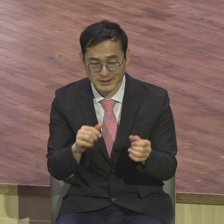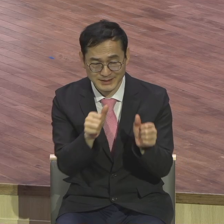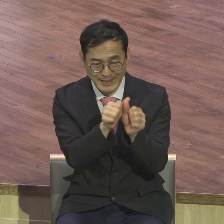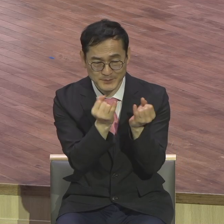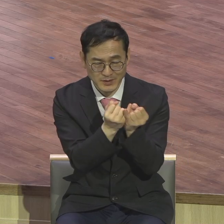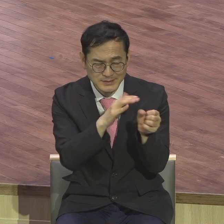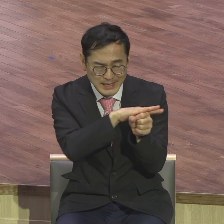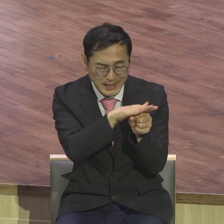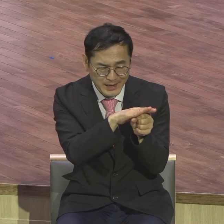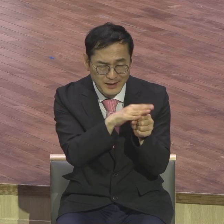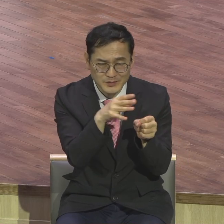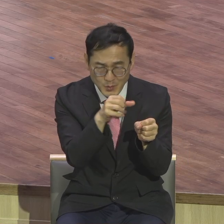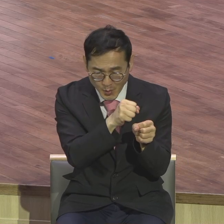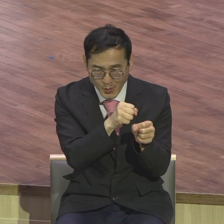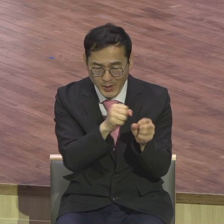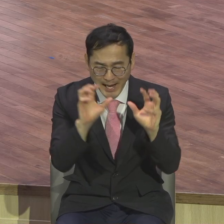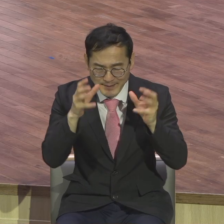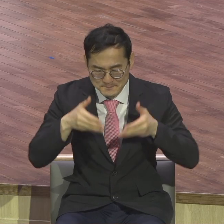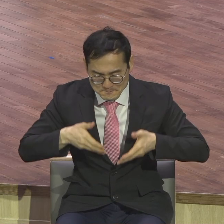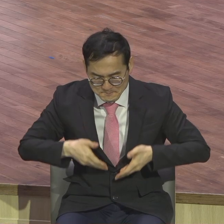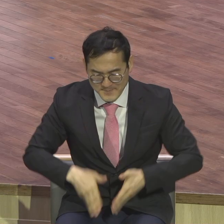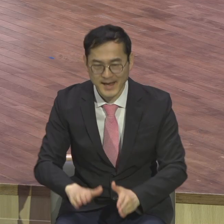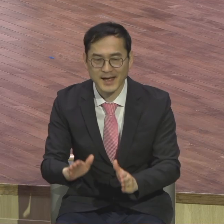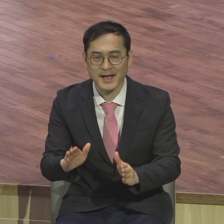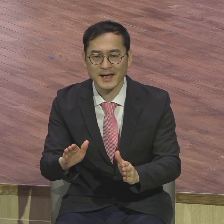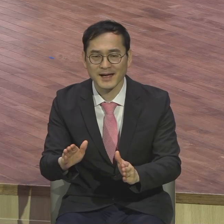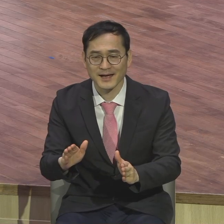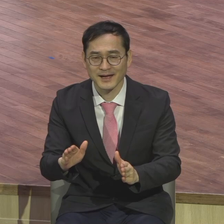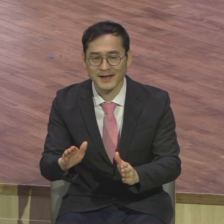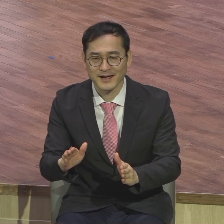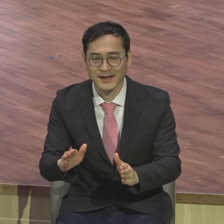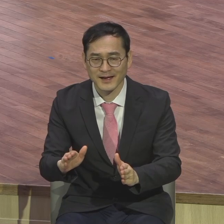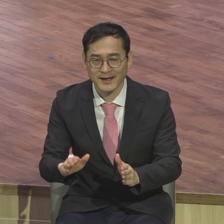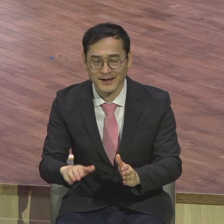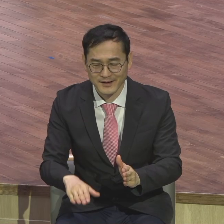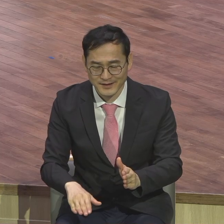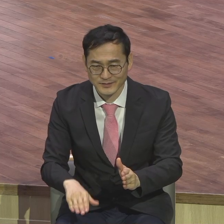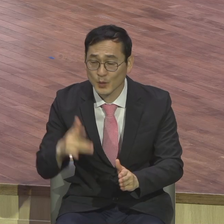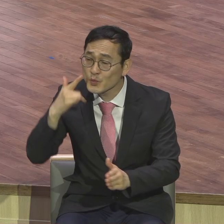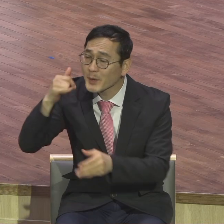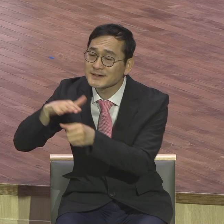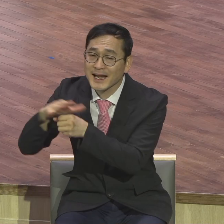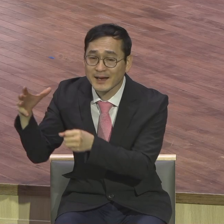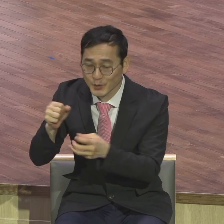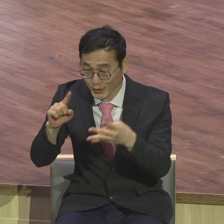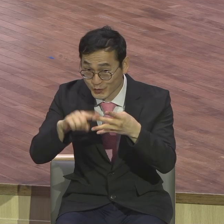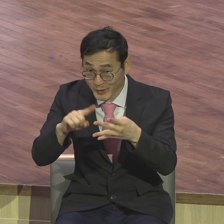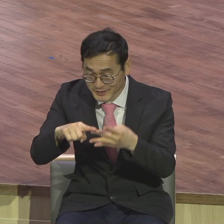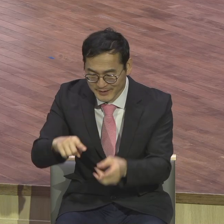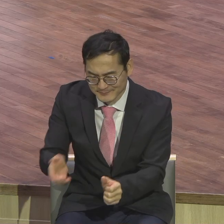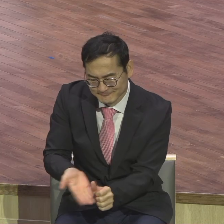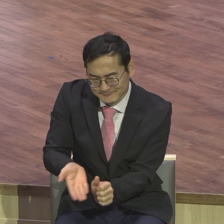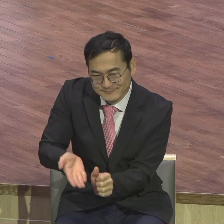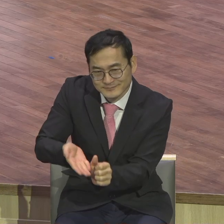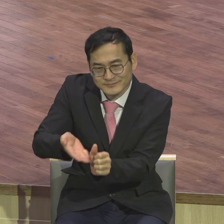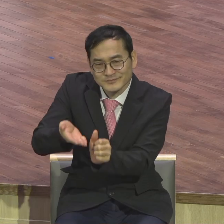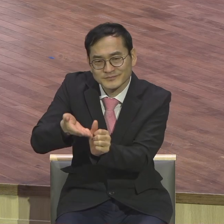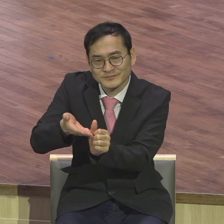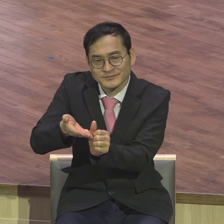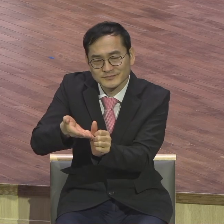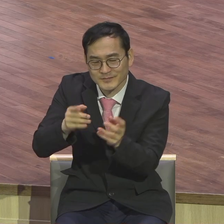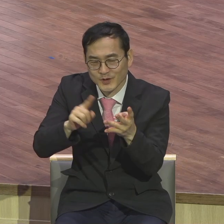태어나고 또 이제 스톨계의 사랑으로 양육되고 또